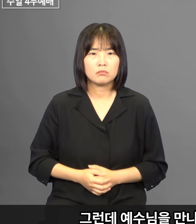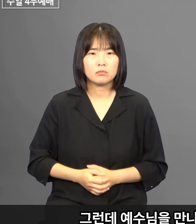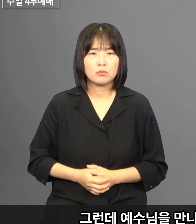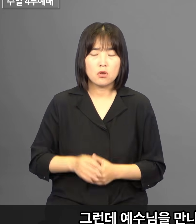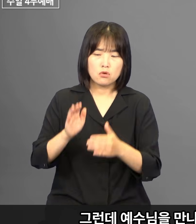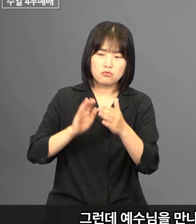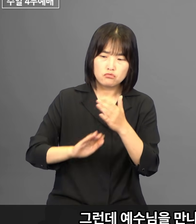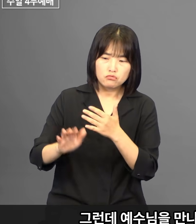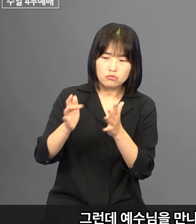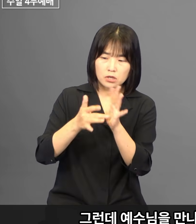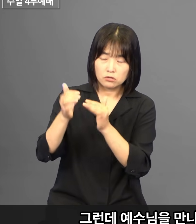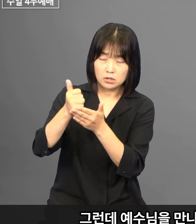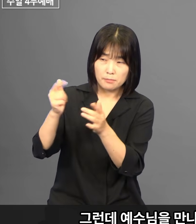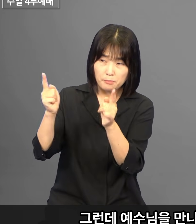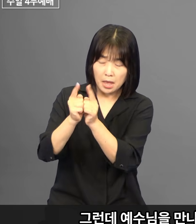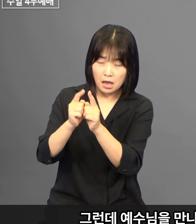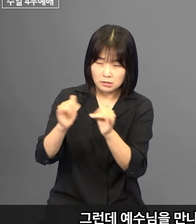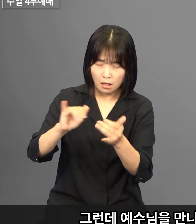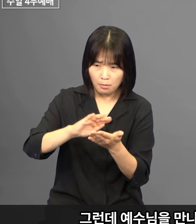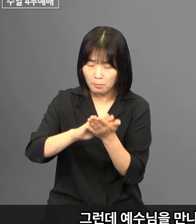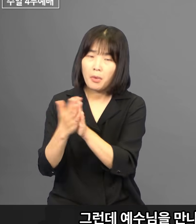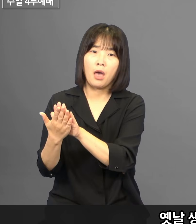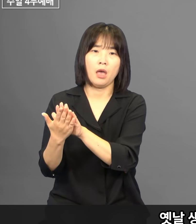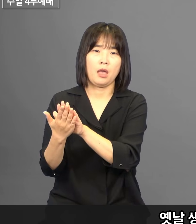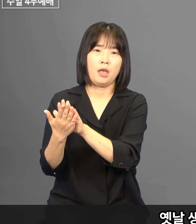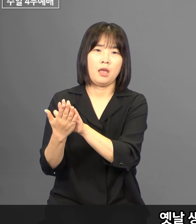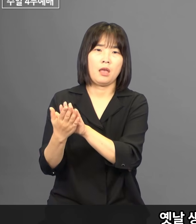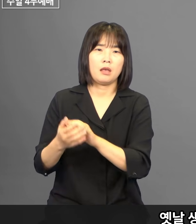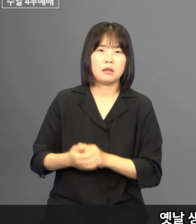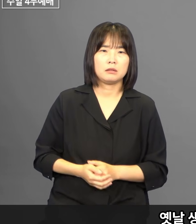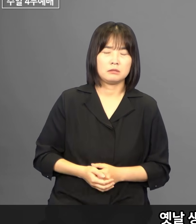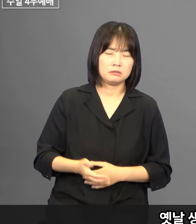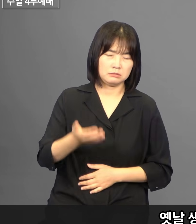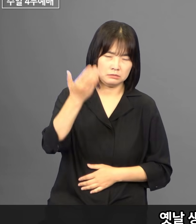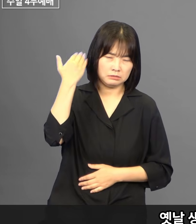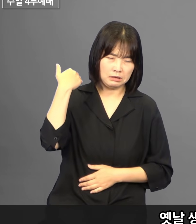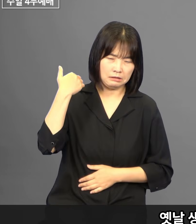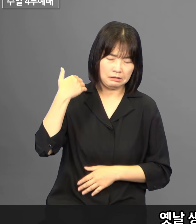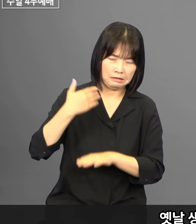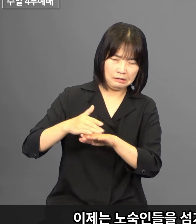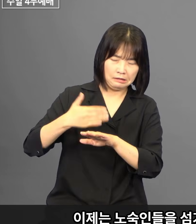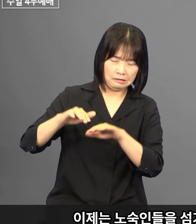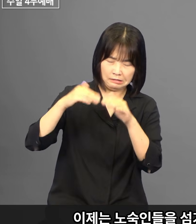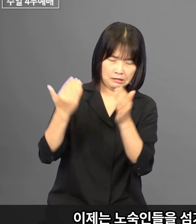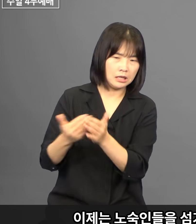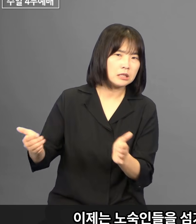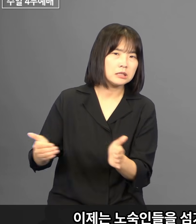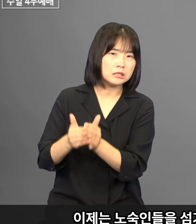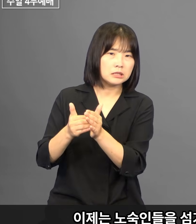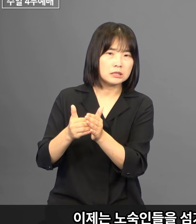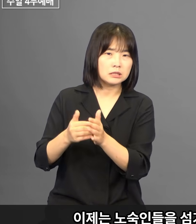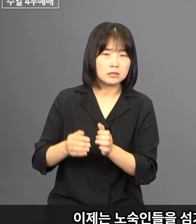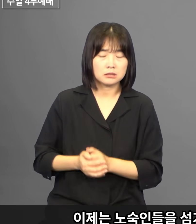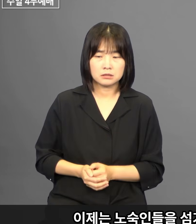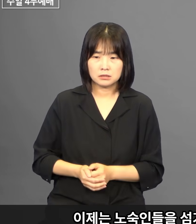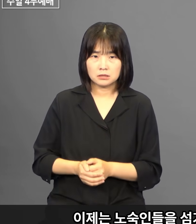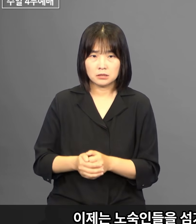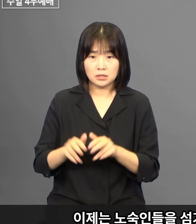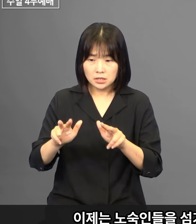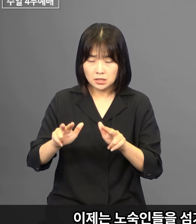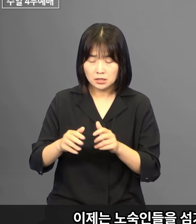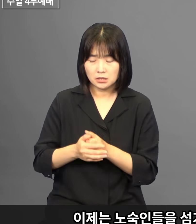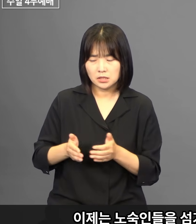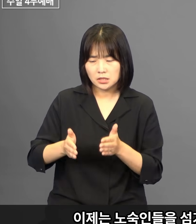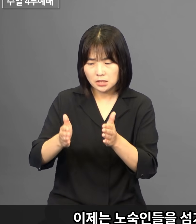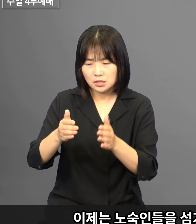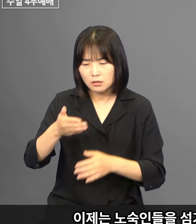예수님을 만나고 사람이 완전히 바뀐 겁니다. 옛날 생활 다 청산하고 이제는 노숙인들을 섬기는 그런